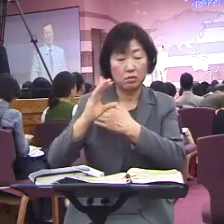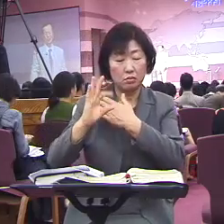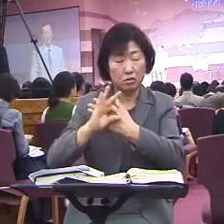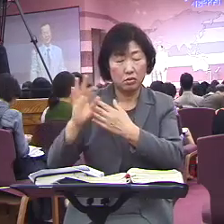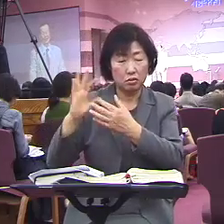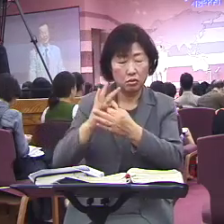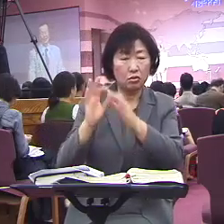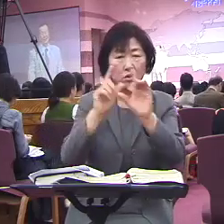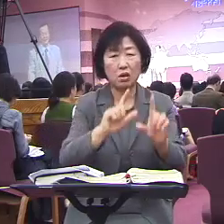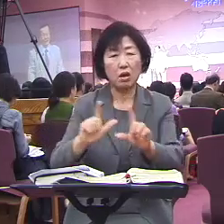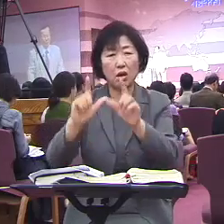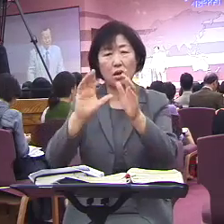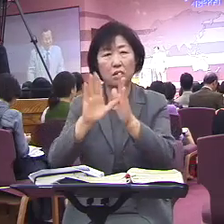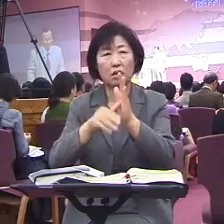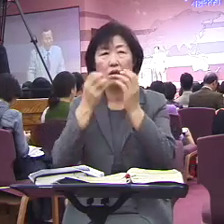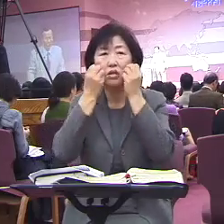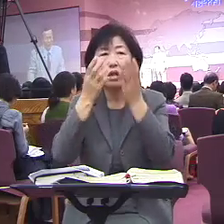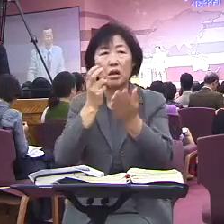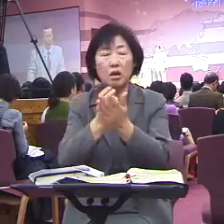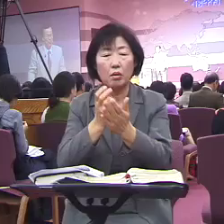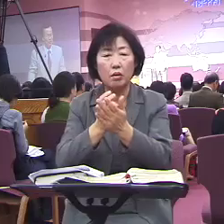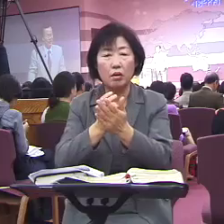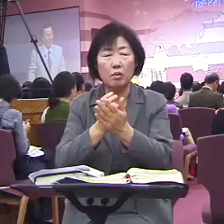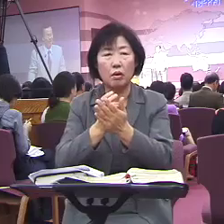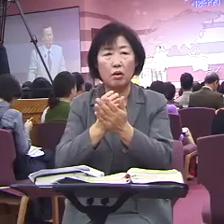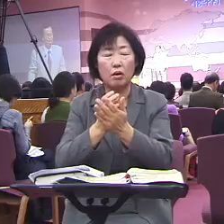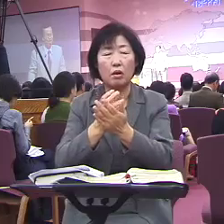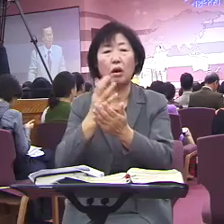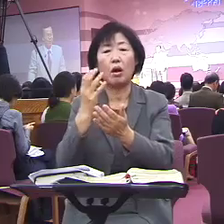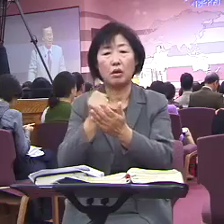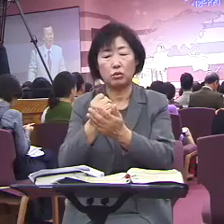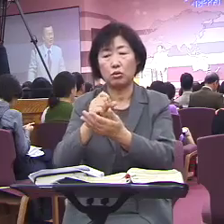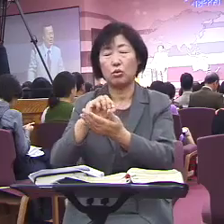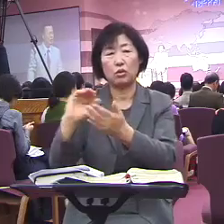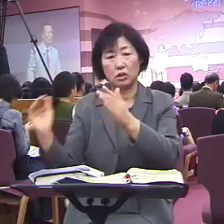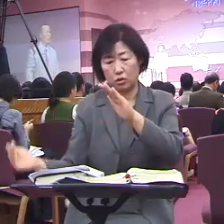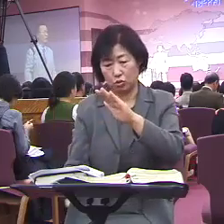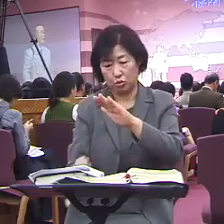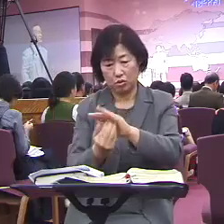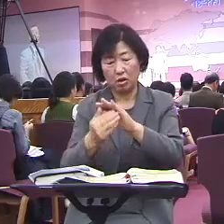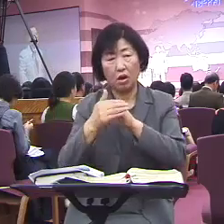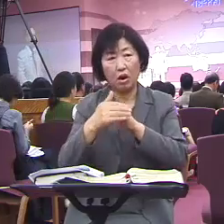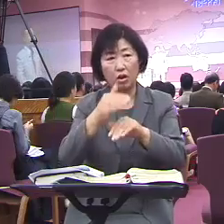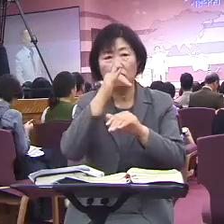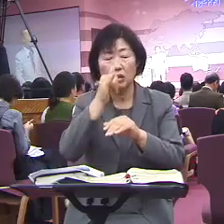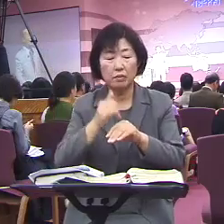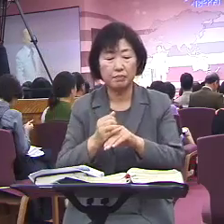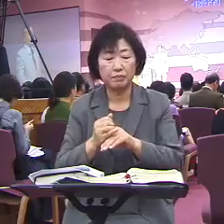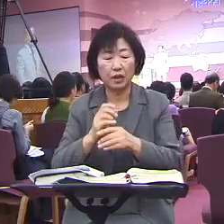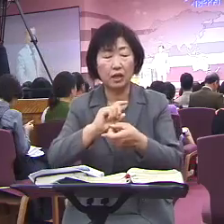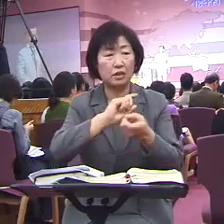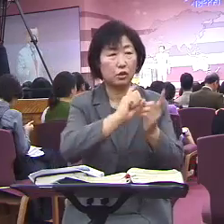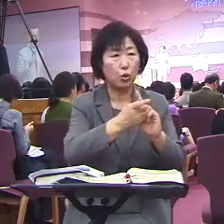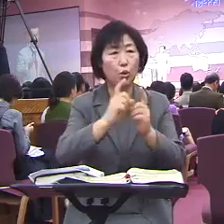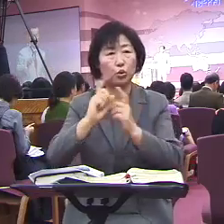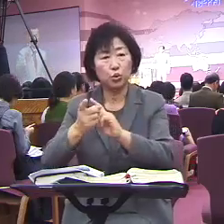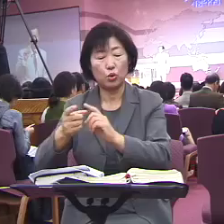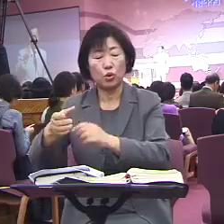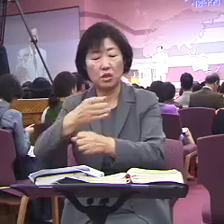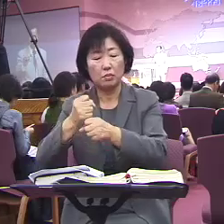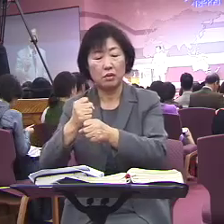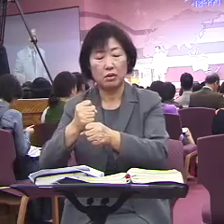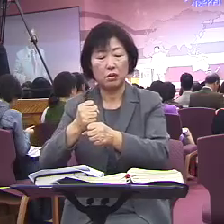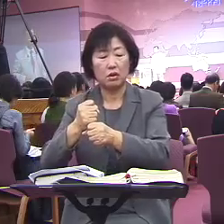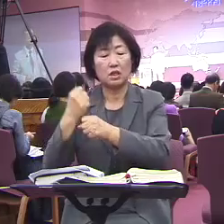새 개념을 우리가 이루어 나갈 수 있다는 것입니다. 자, 서로 짐을 지는 것 한 가지 사례를 오늘